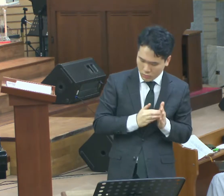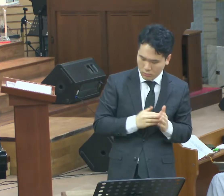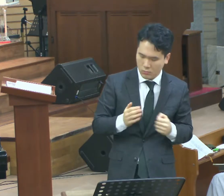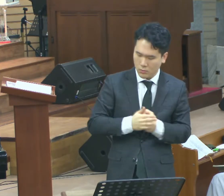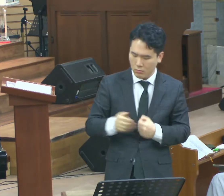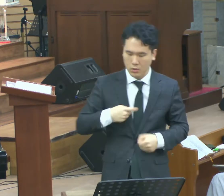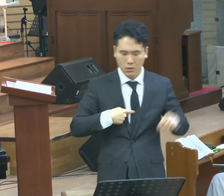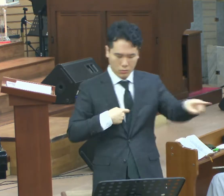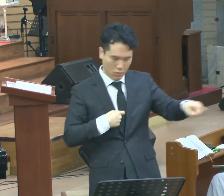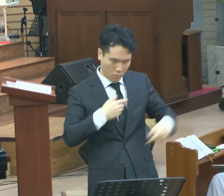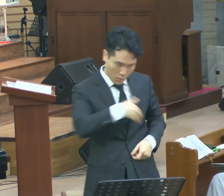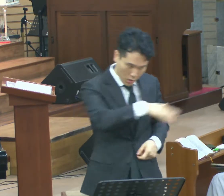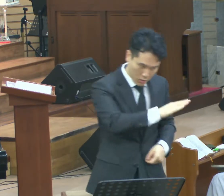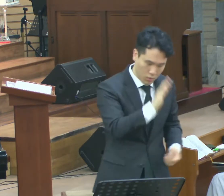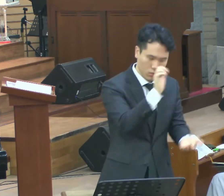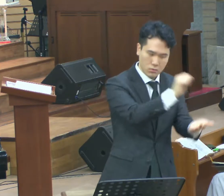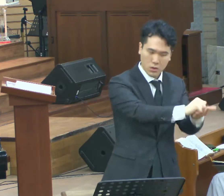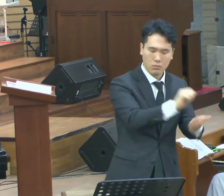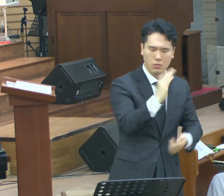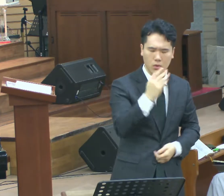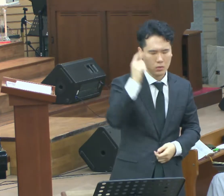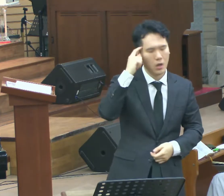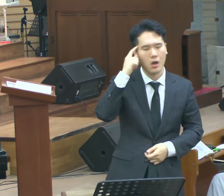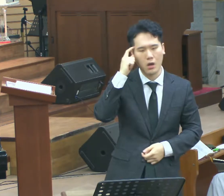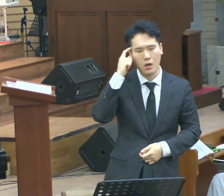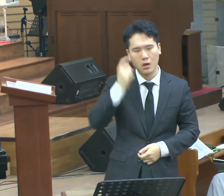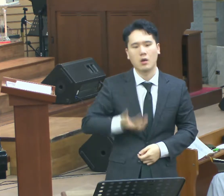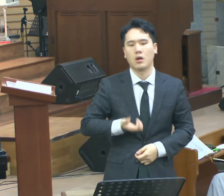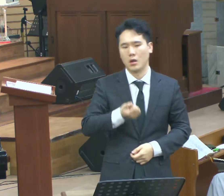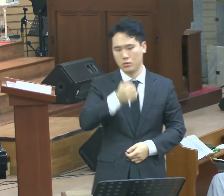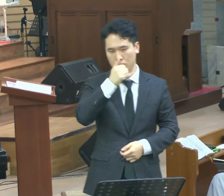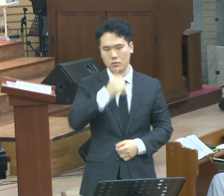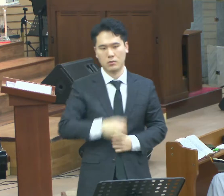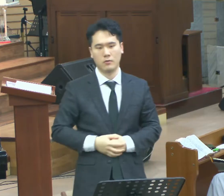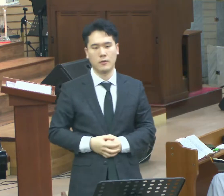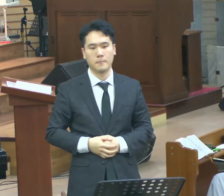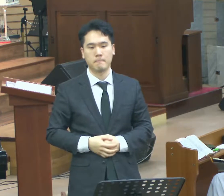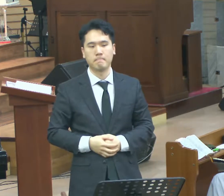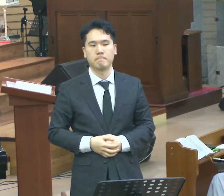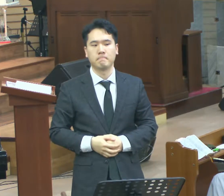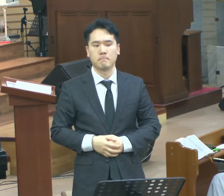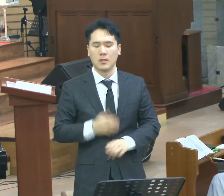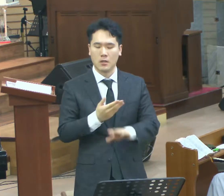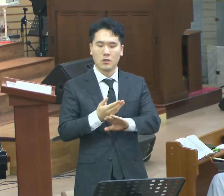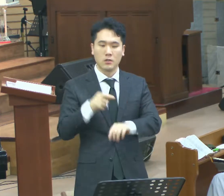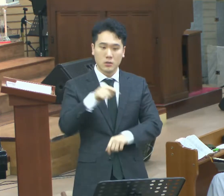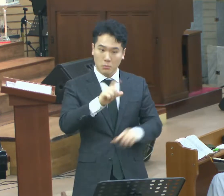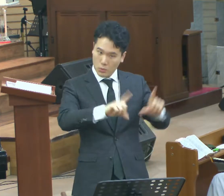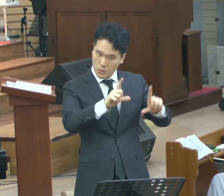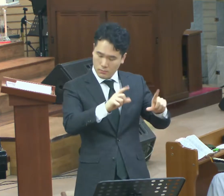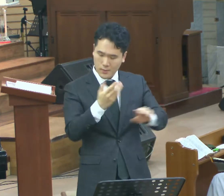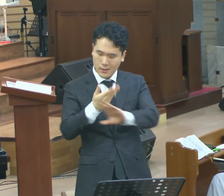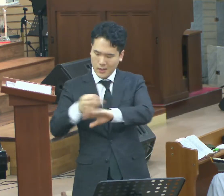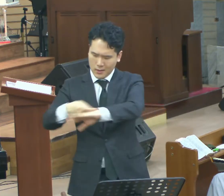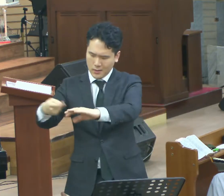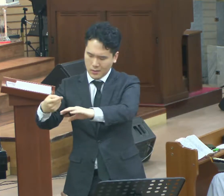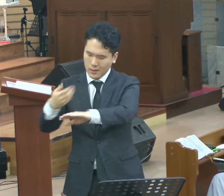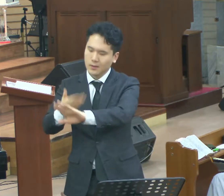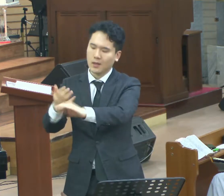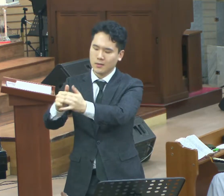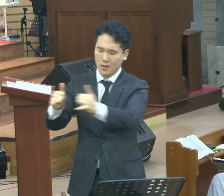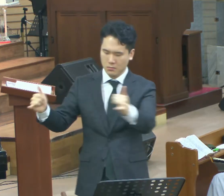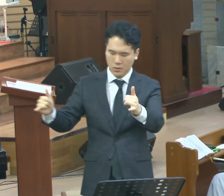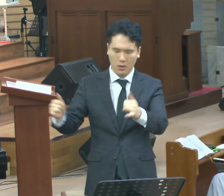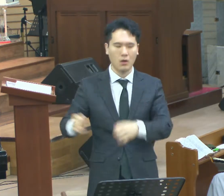차지해야지 하고 올라감으로 많은 사람들에게 본이 되었고 감동을 줬어요. 왜냐하면 모든